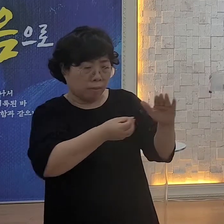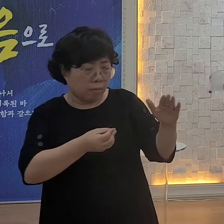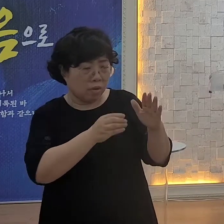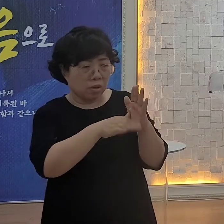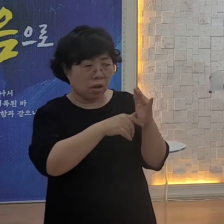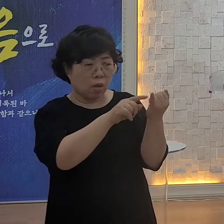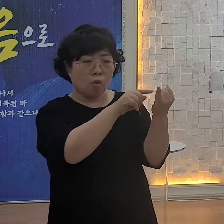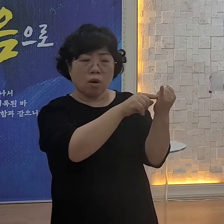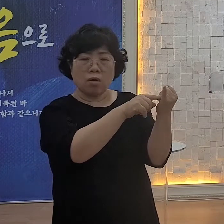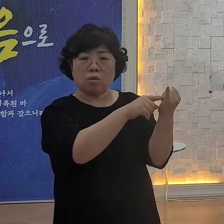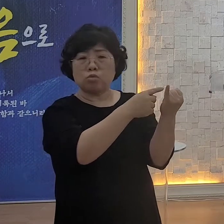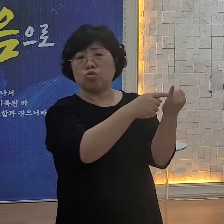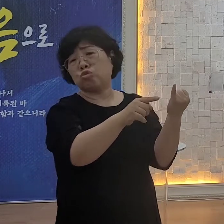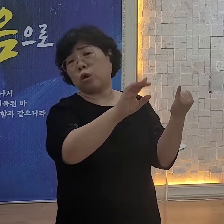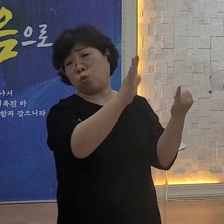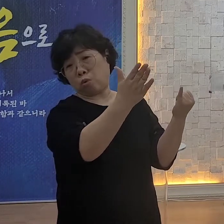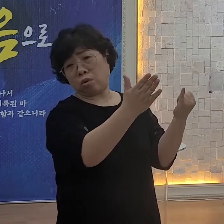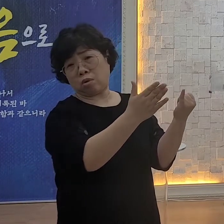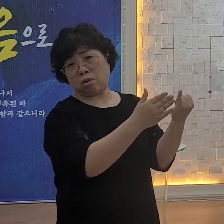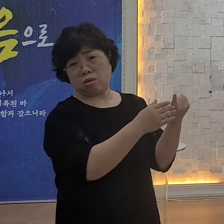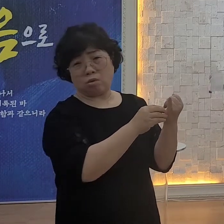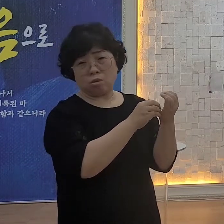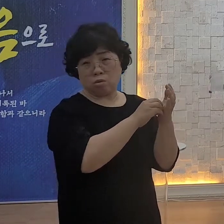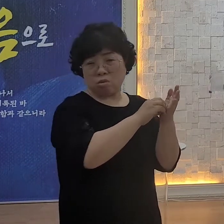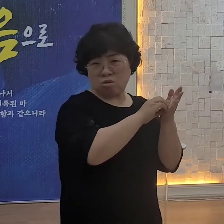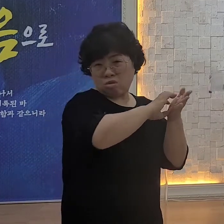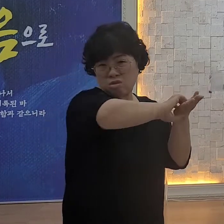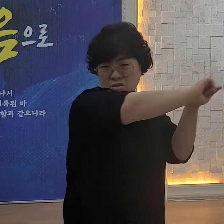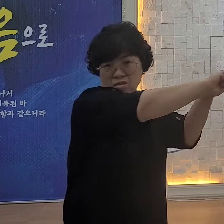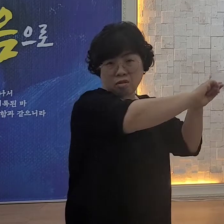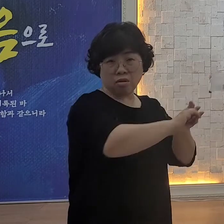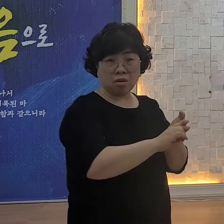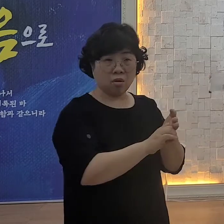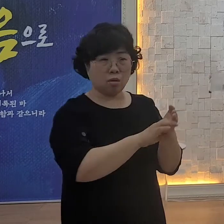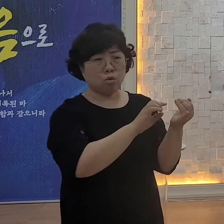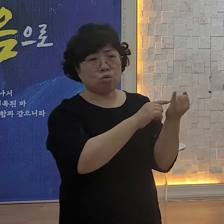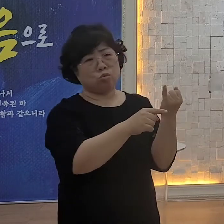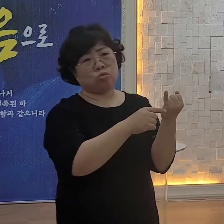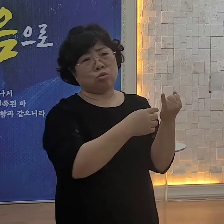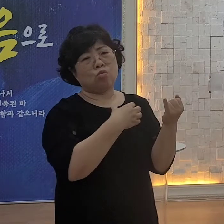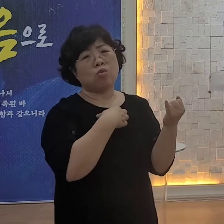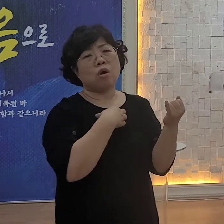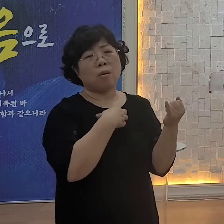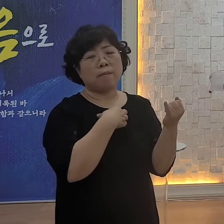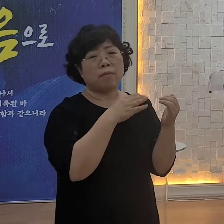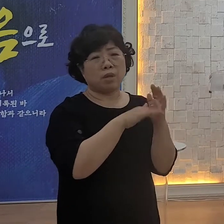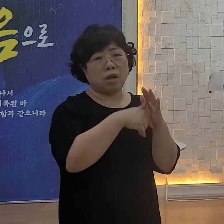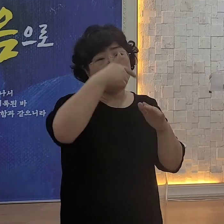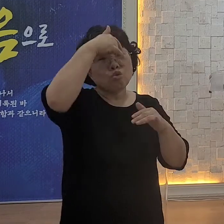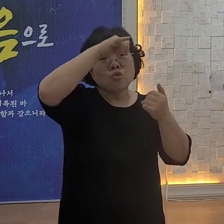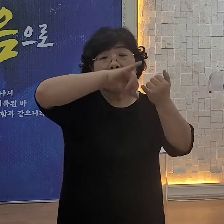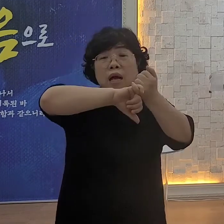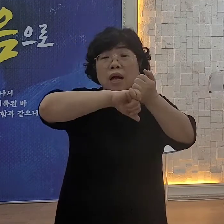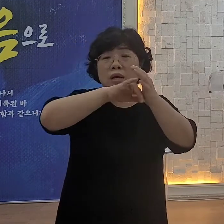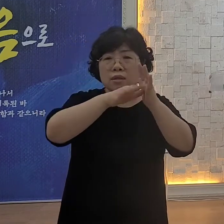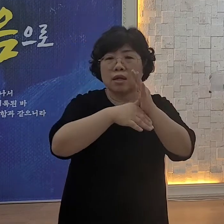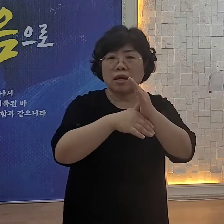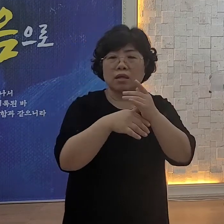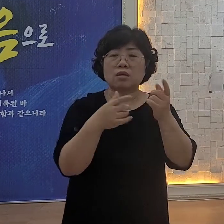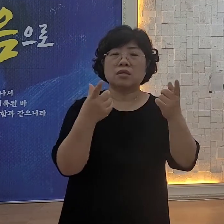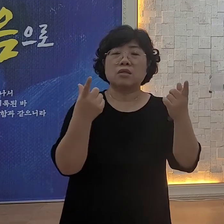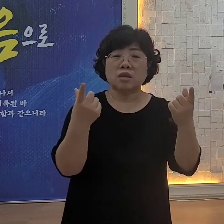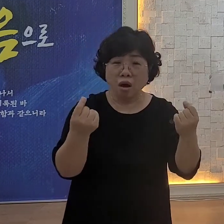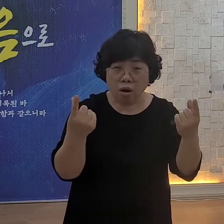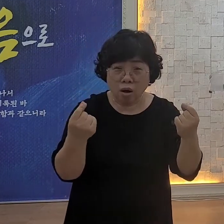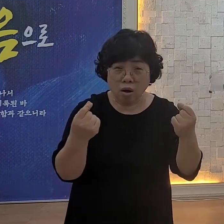어떻게 되는 줄 아세요? 바로 끌려나갑니다. 죽임을 당할 수 있는 그런 시대였다는 거예요. 자,